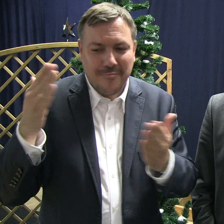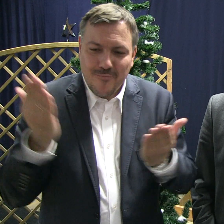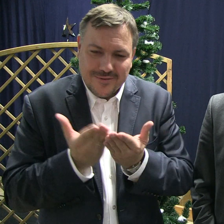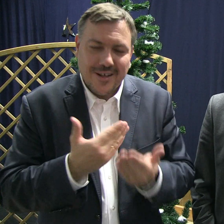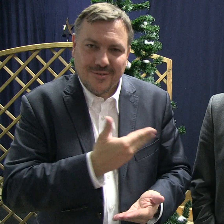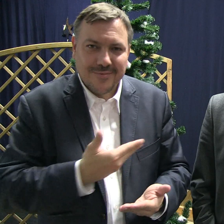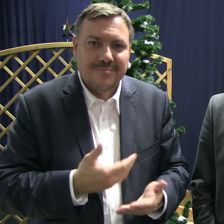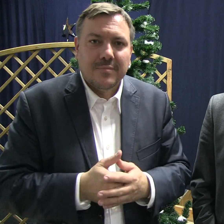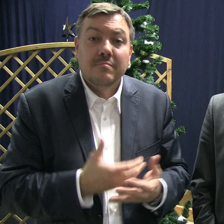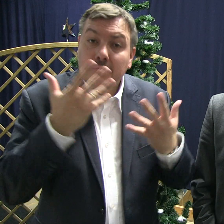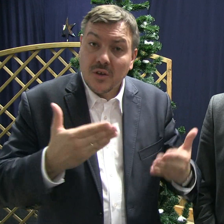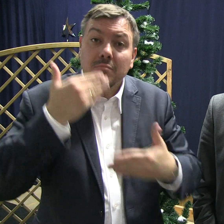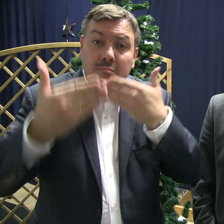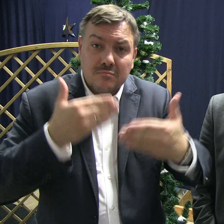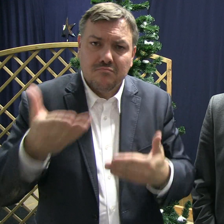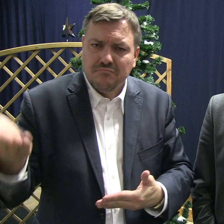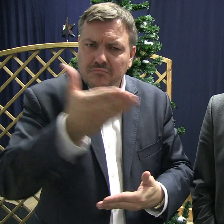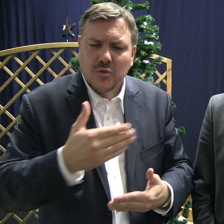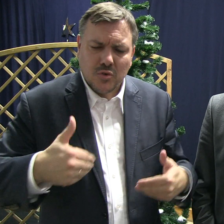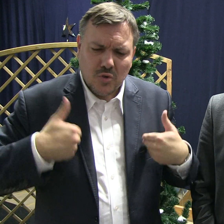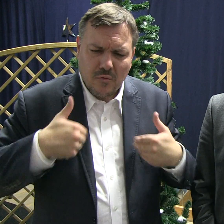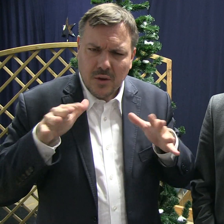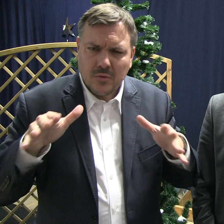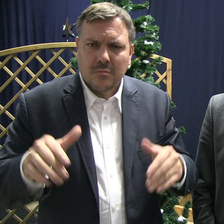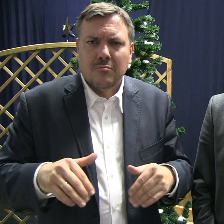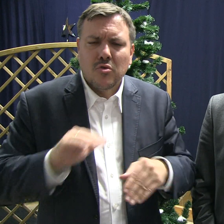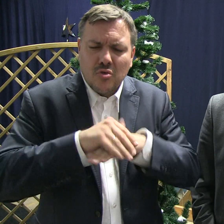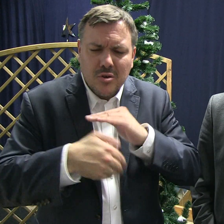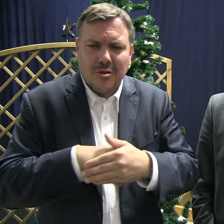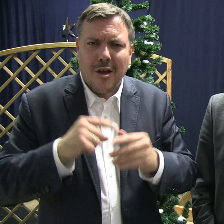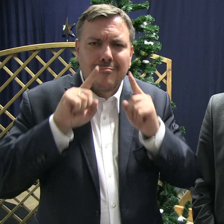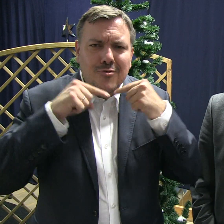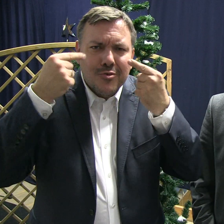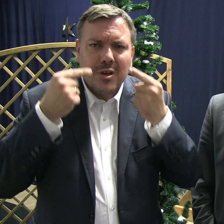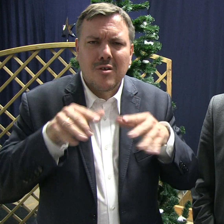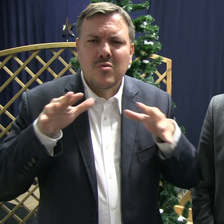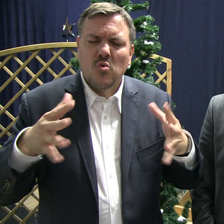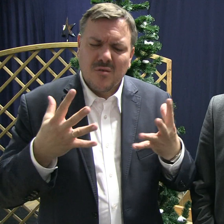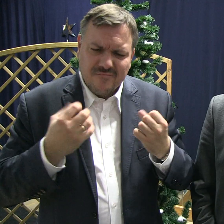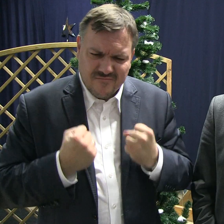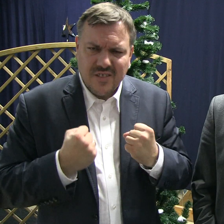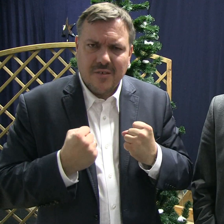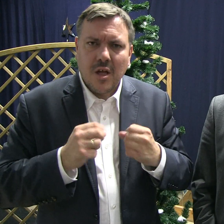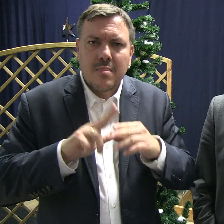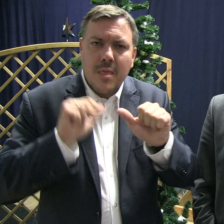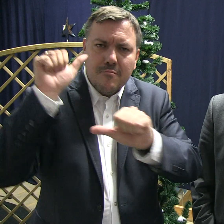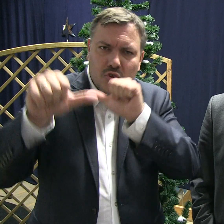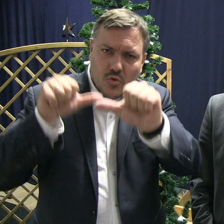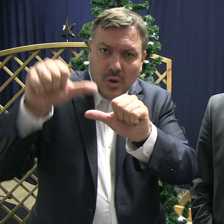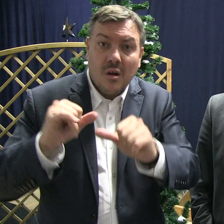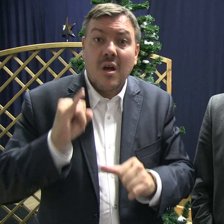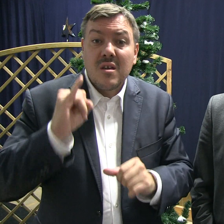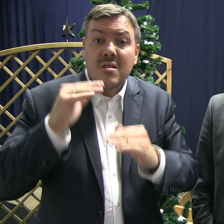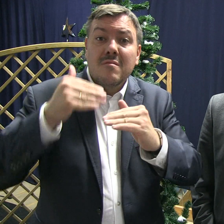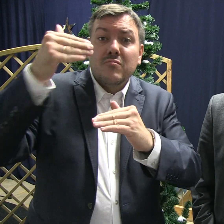tem ch państwu ć dużo zdrowia sz śmiechu trwałości i na przyszły rok i na